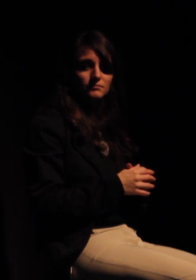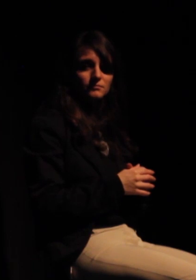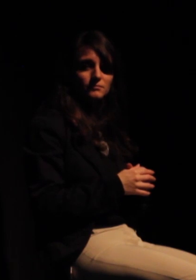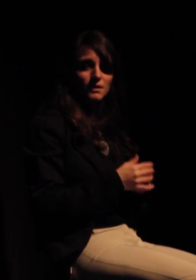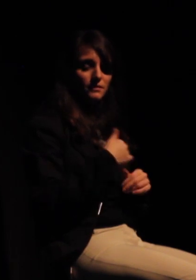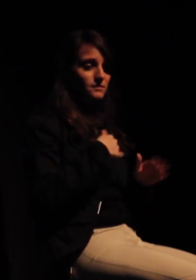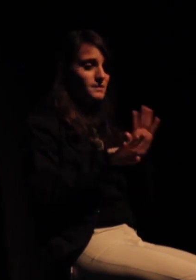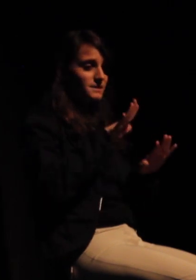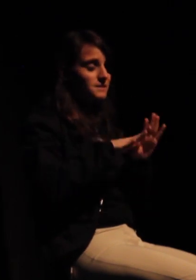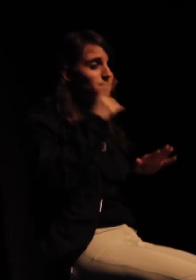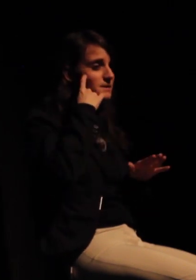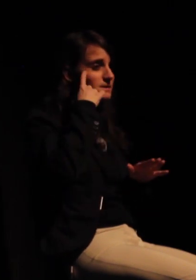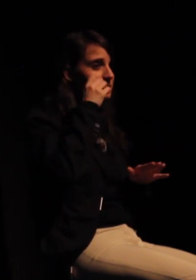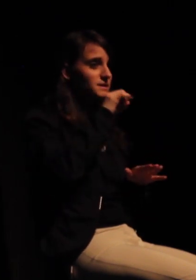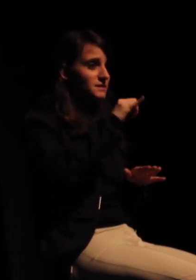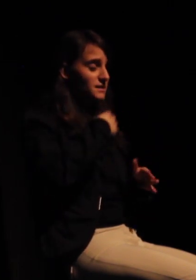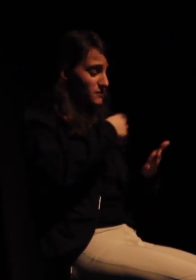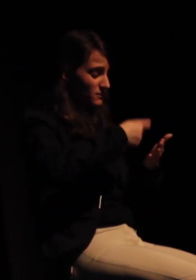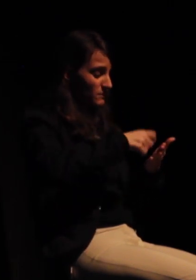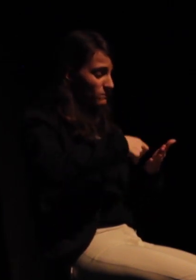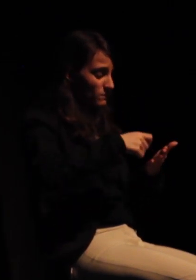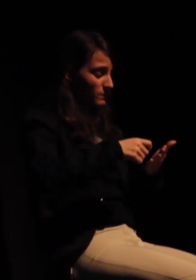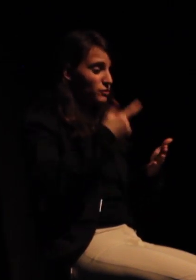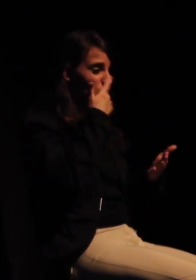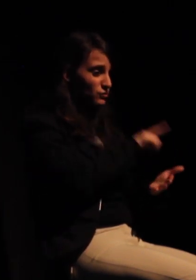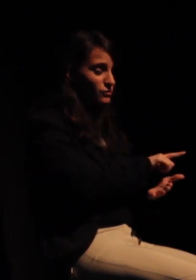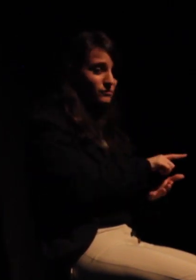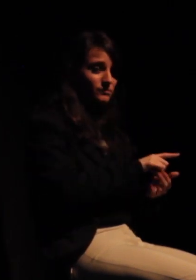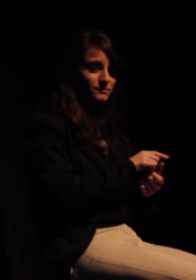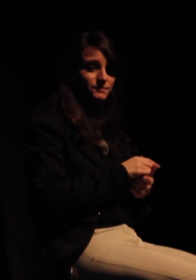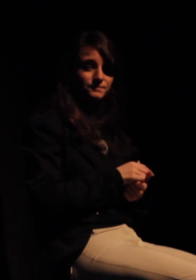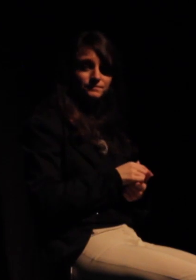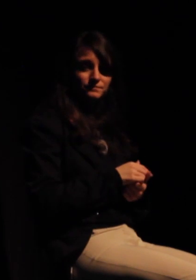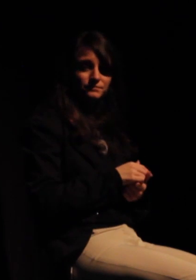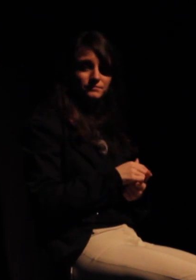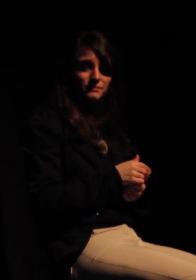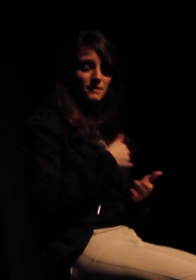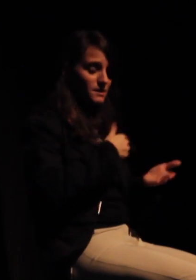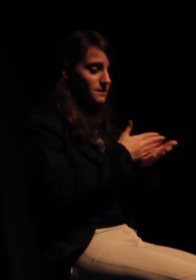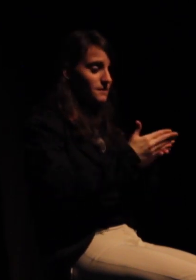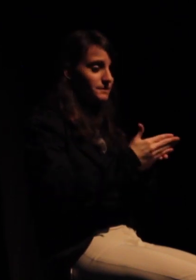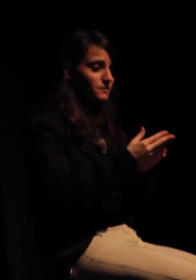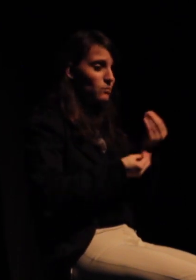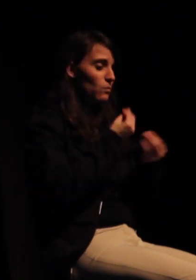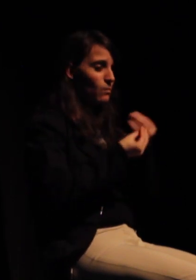Eu às vezes penso que se eu reescrevesse a Metamorfose, eu começaria assim.